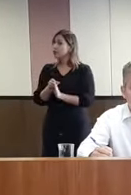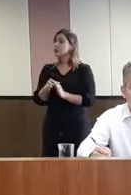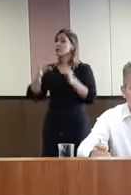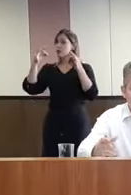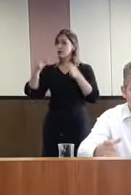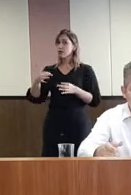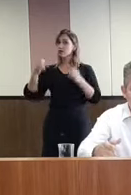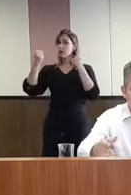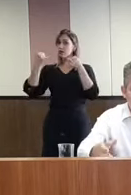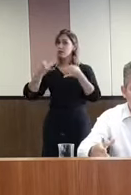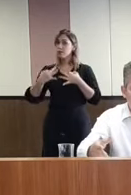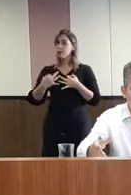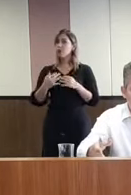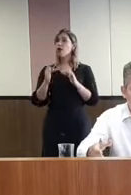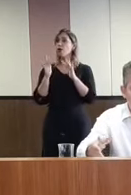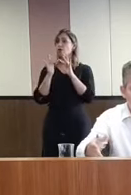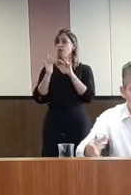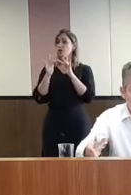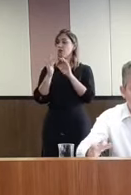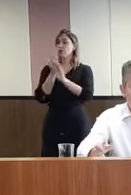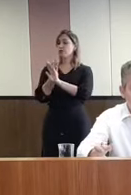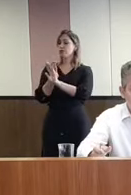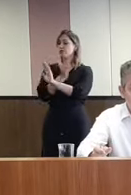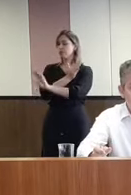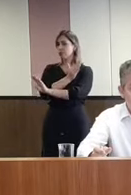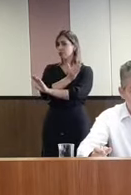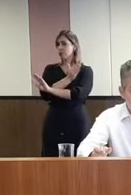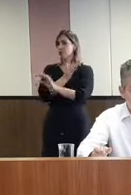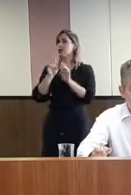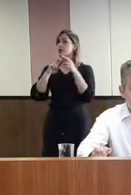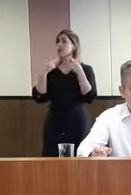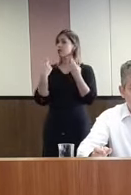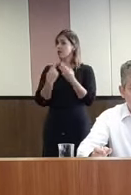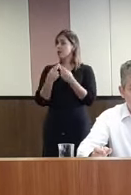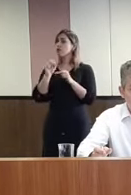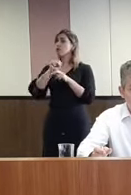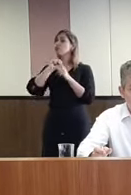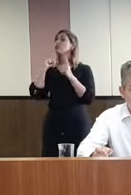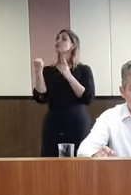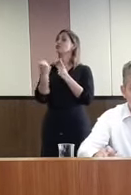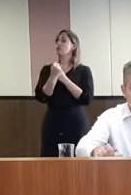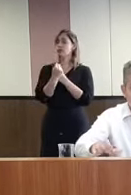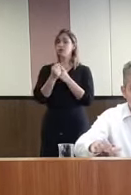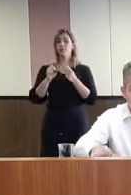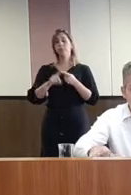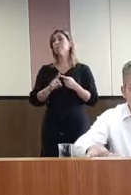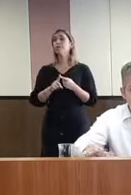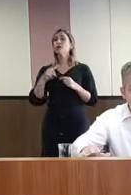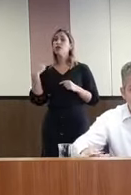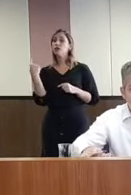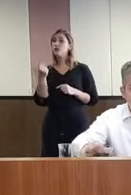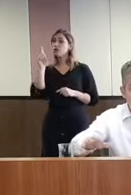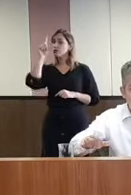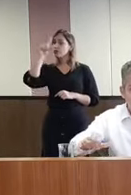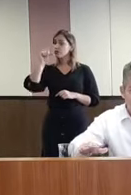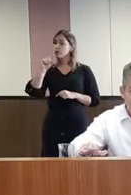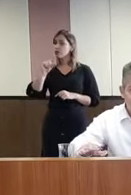determinando a restrição do convívio social desde o início, para que nós possamos diminuir